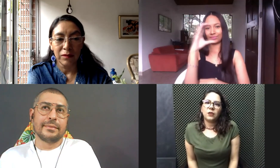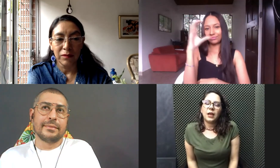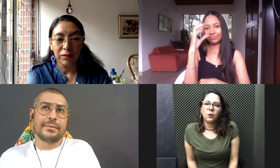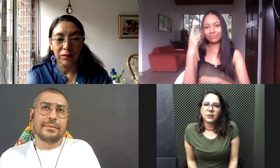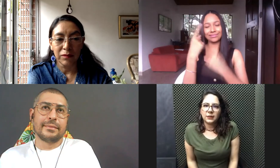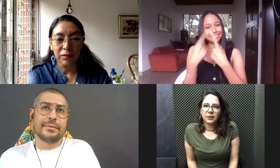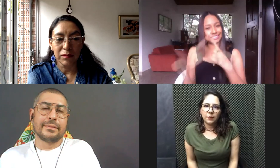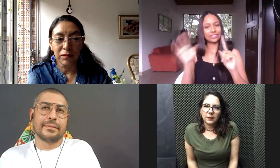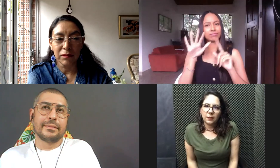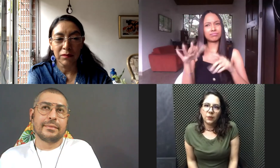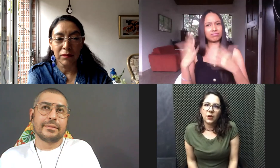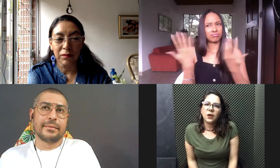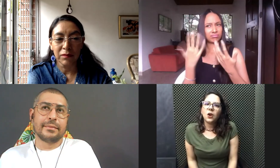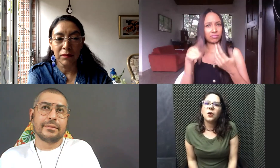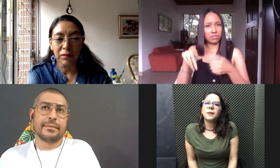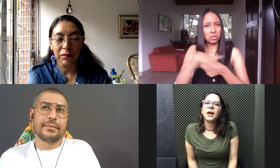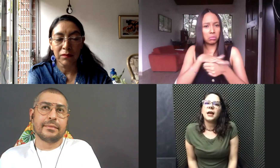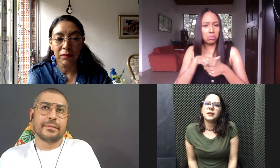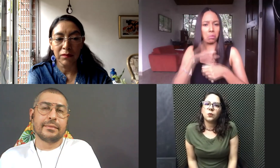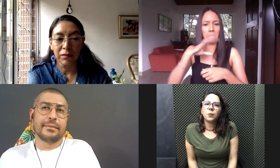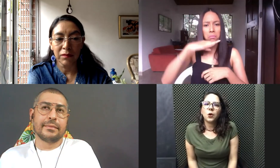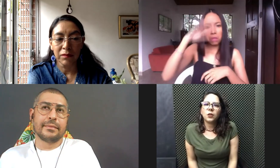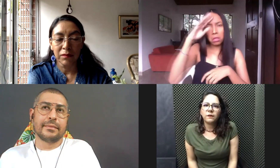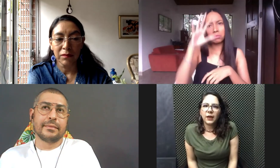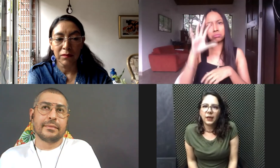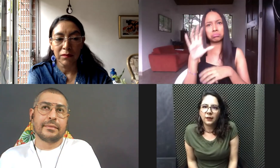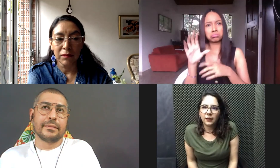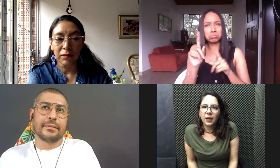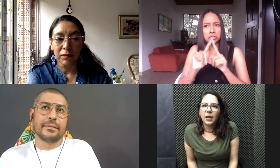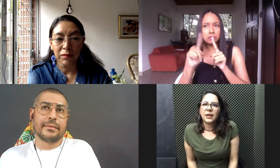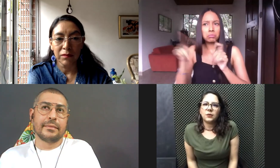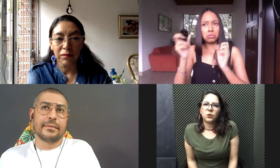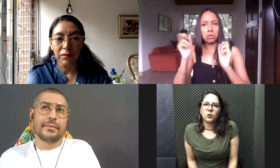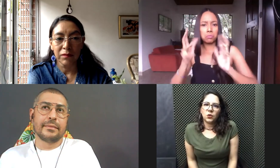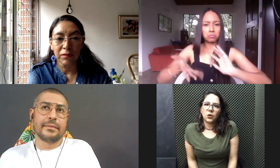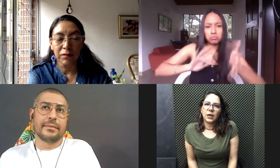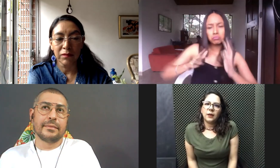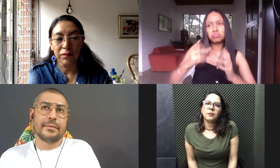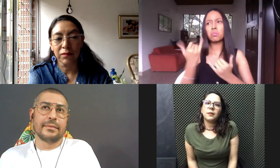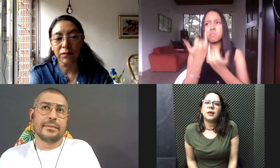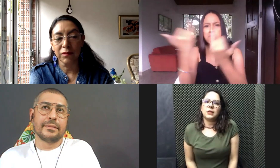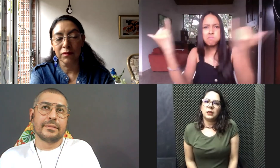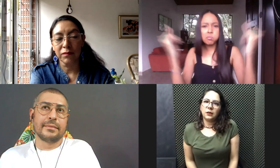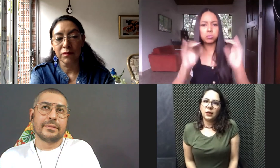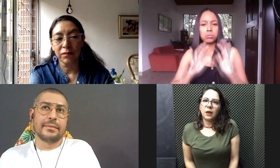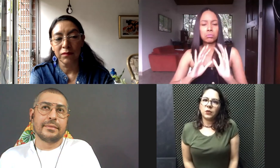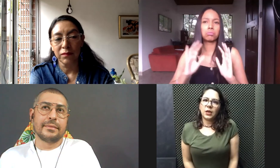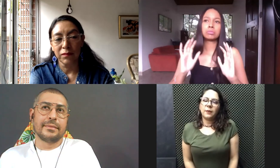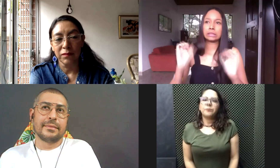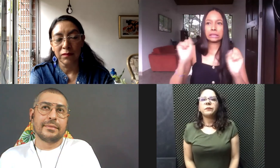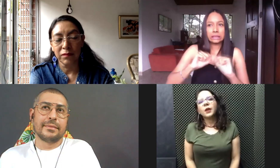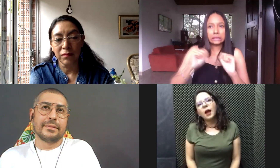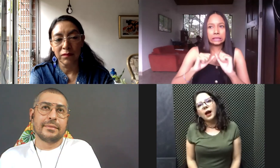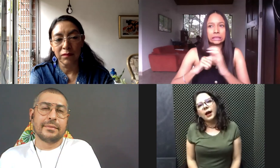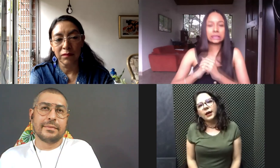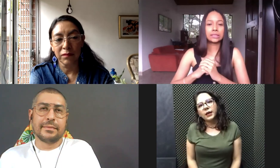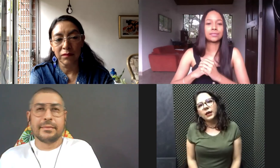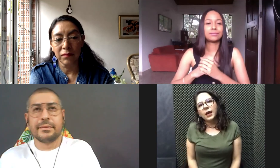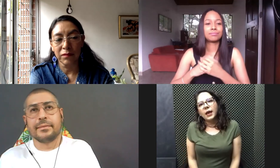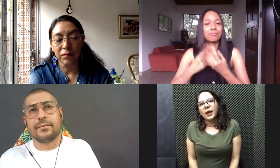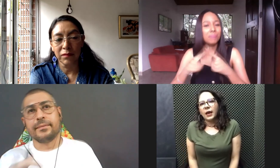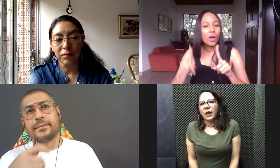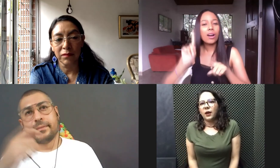las dos lenguas desde el principio. En Colombia es un poco diferente la situación en Medellín, digamos que